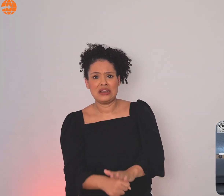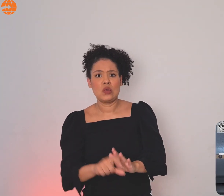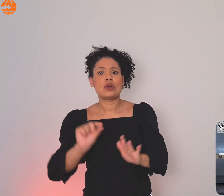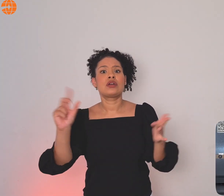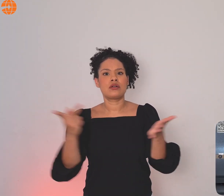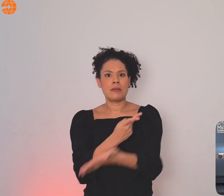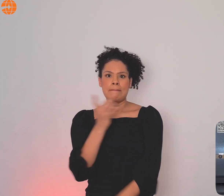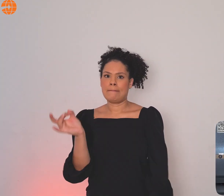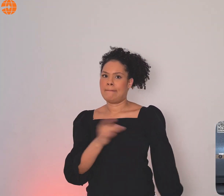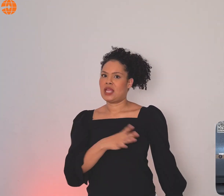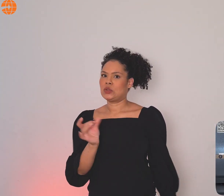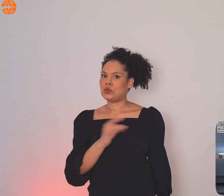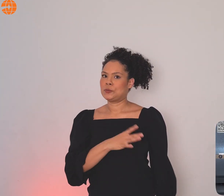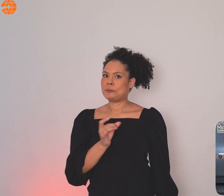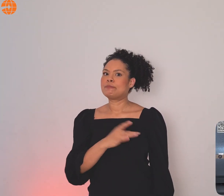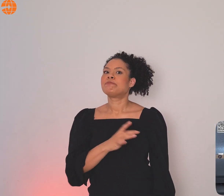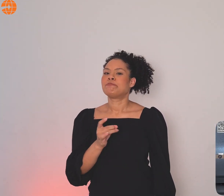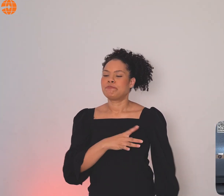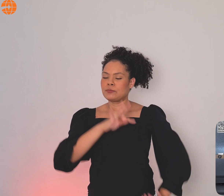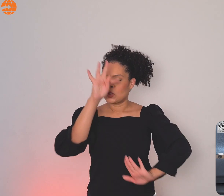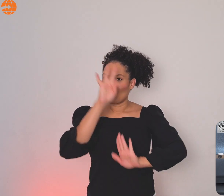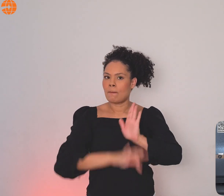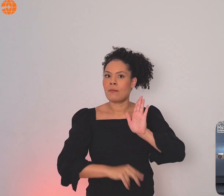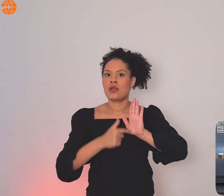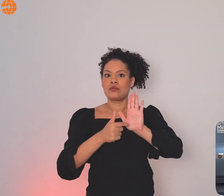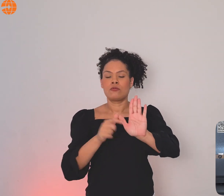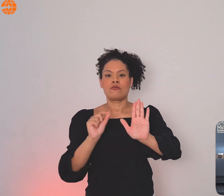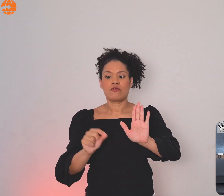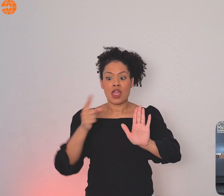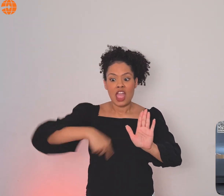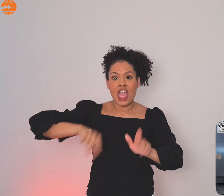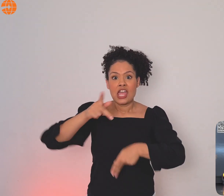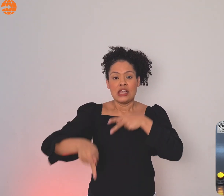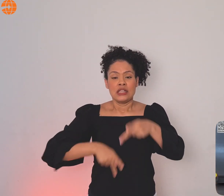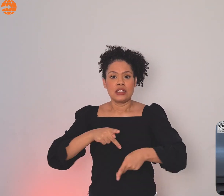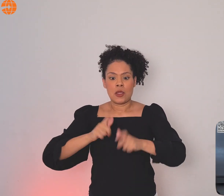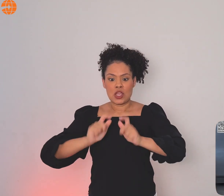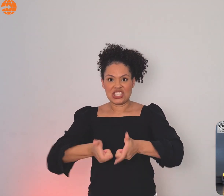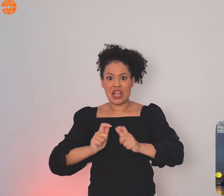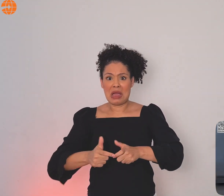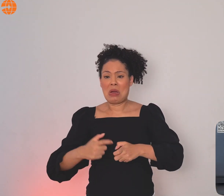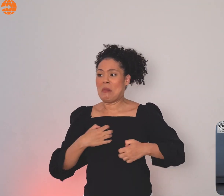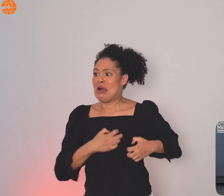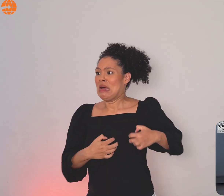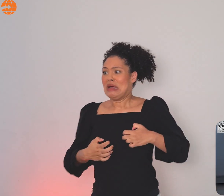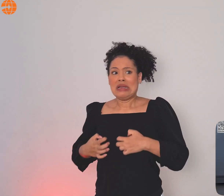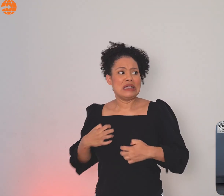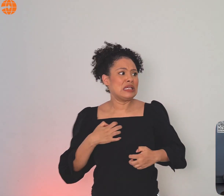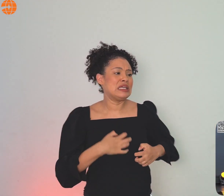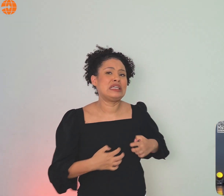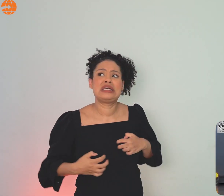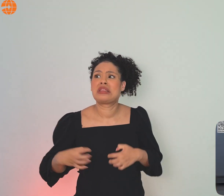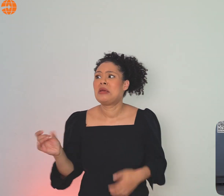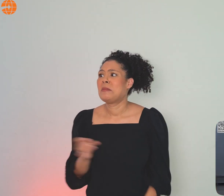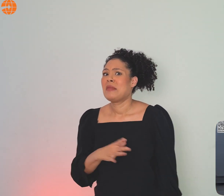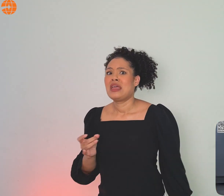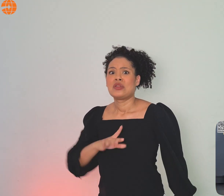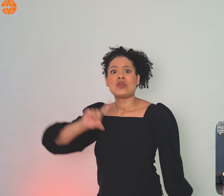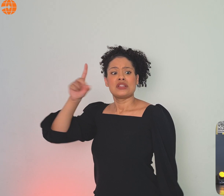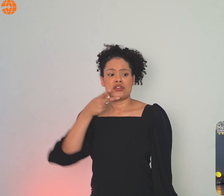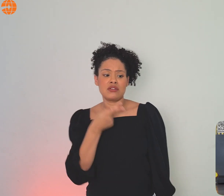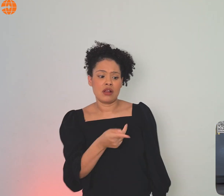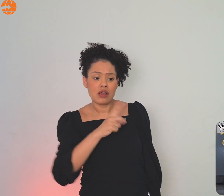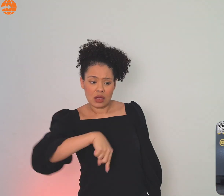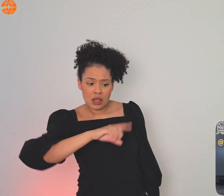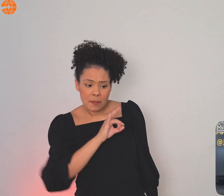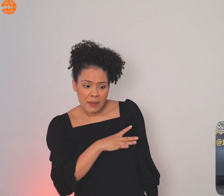bateu. O texto diz que eles ficaram aterrorizados. Foi no meio do medo que Deus falou assim: está com medo?